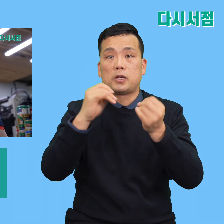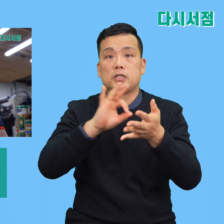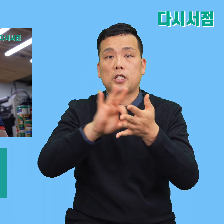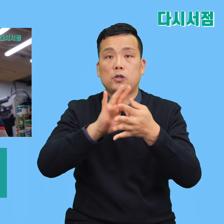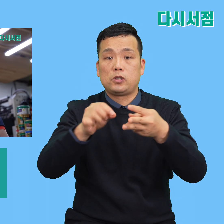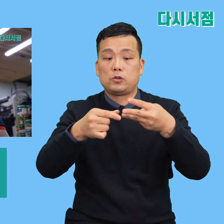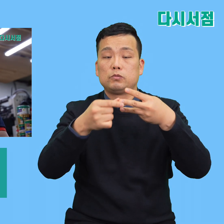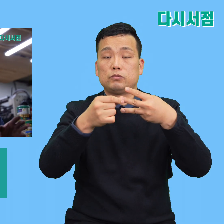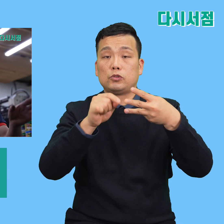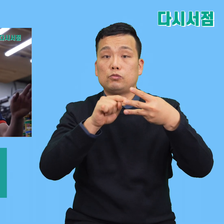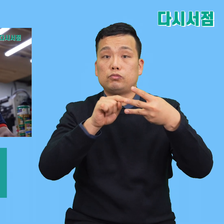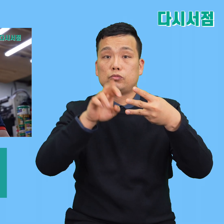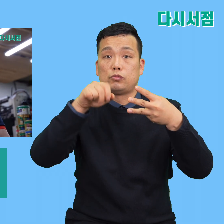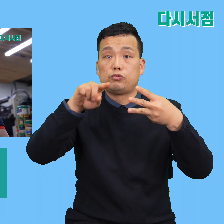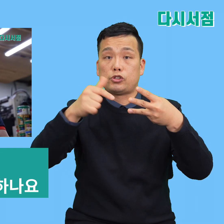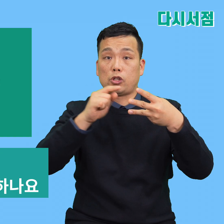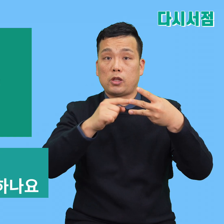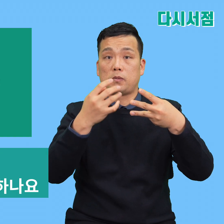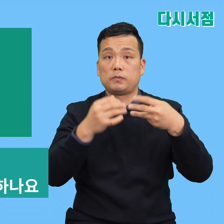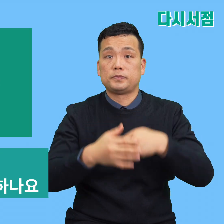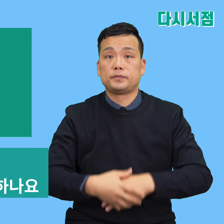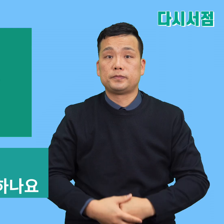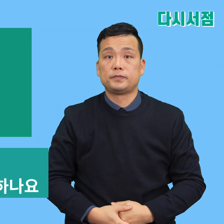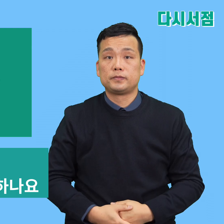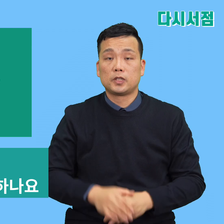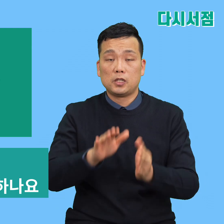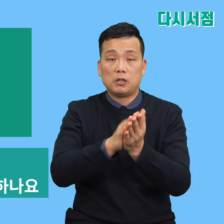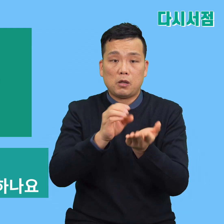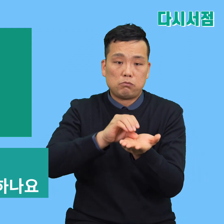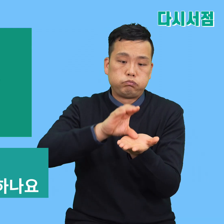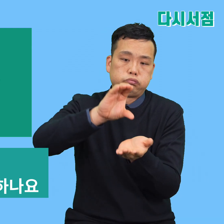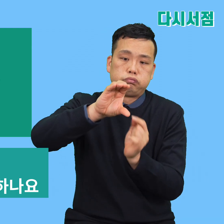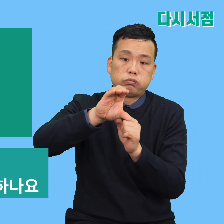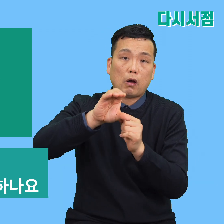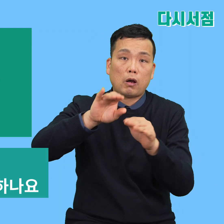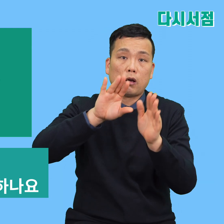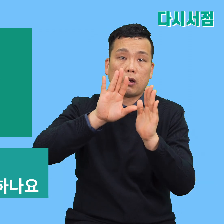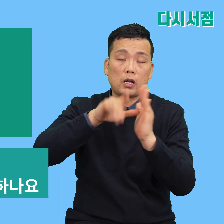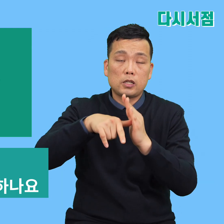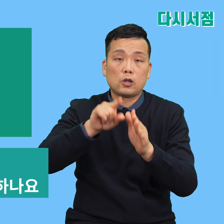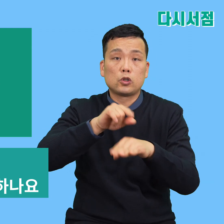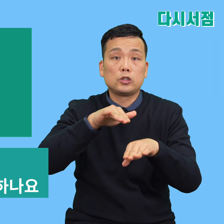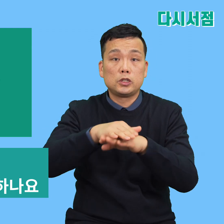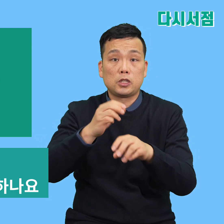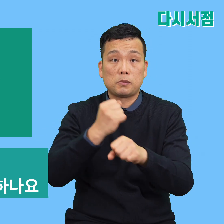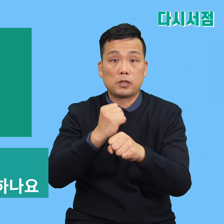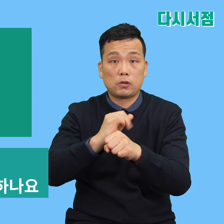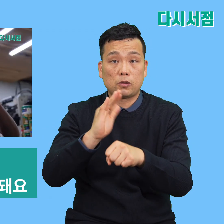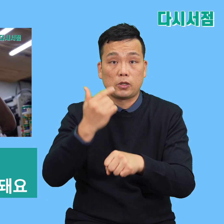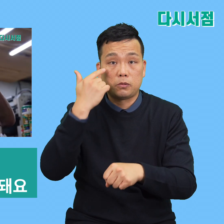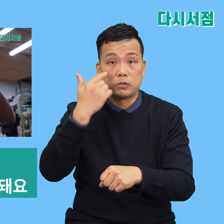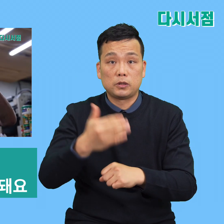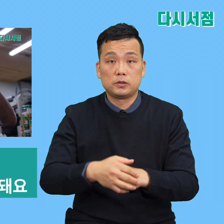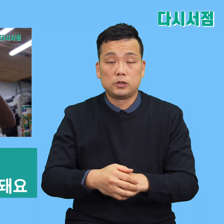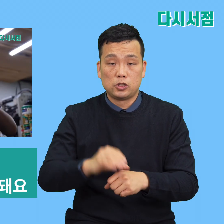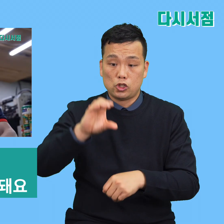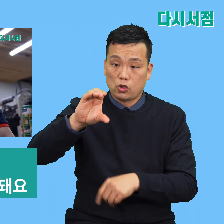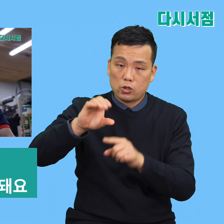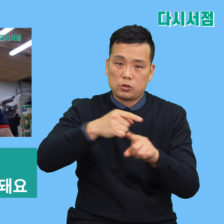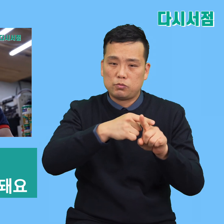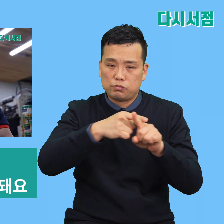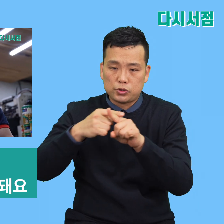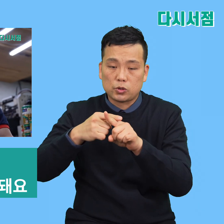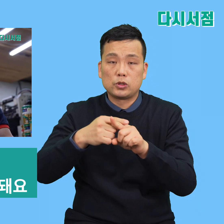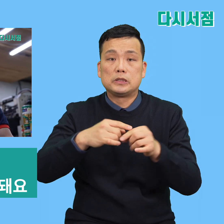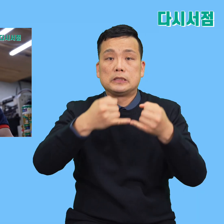많이 쓰는 거는 일단 무선이 많죠. 책이 두꺼울 때는 어떤 재본 방식을 사용하나요? 책이 두꺼우면 무조건 실재본